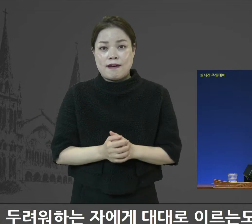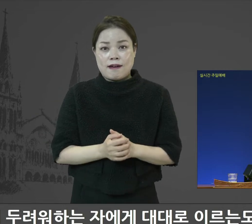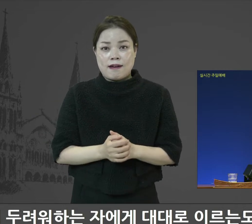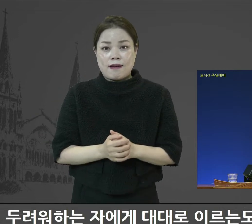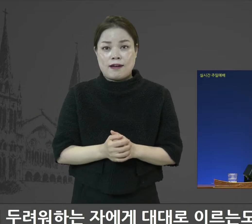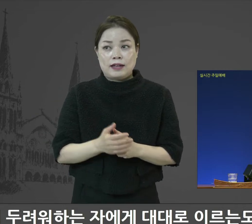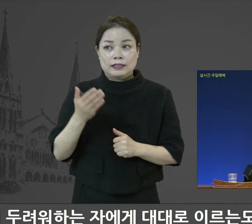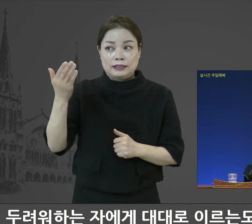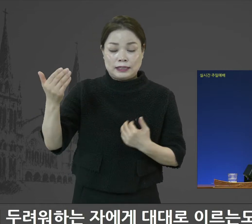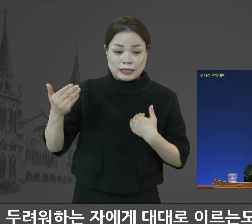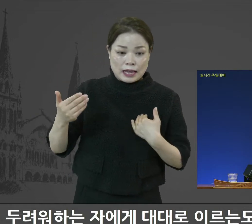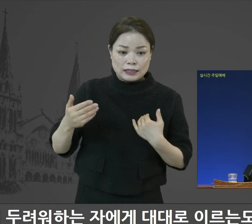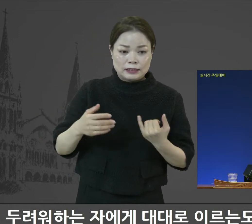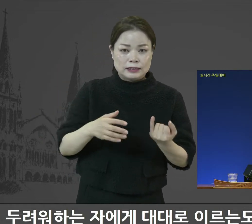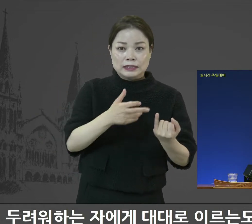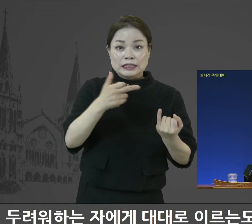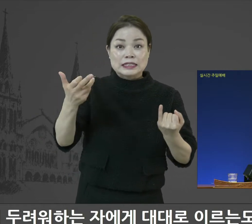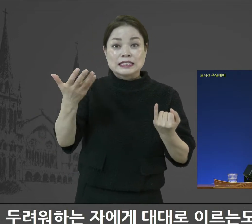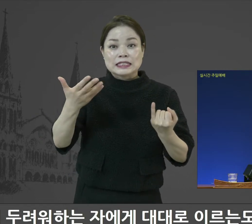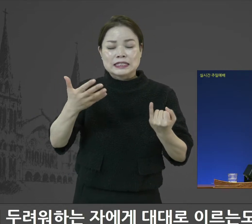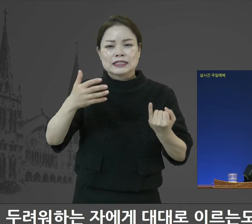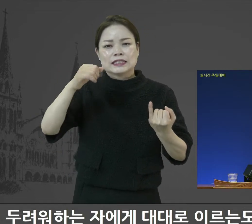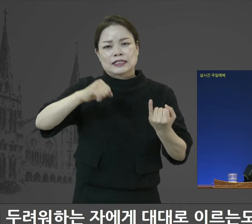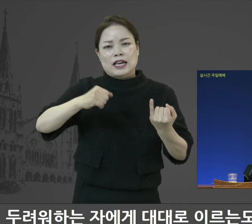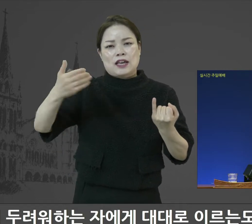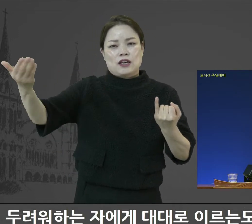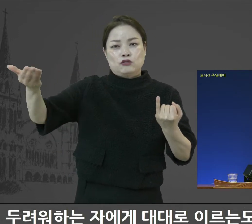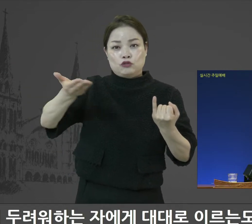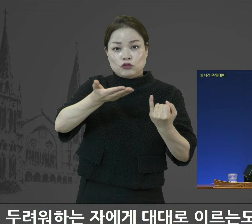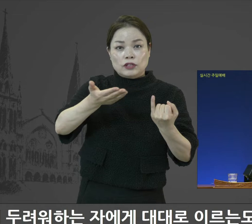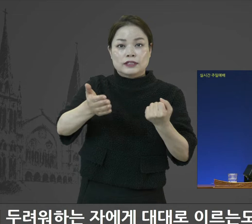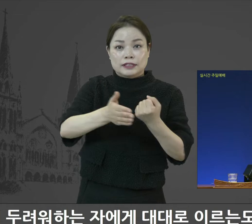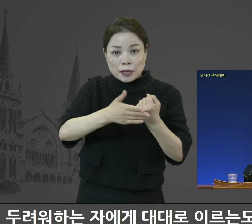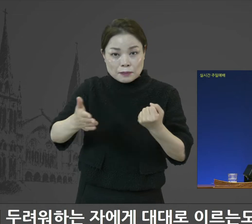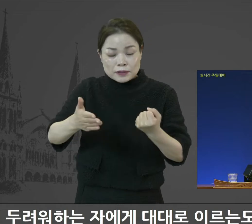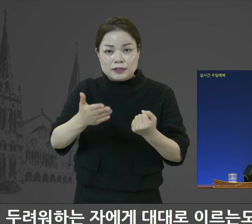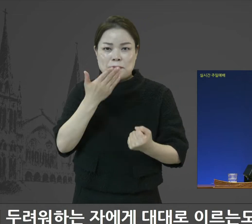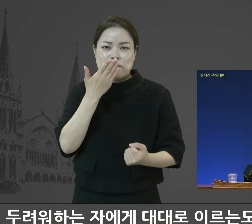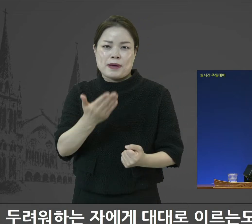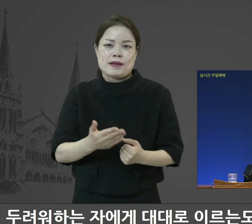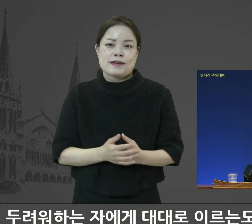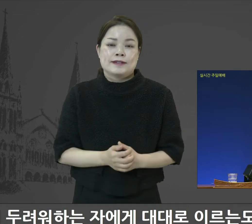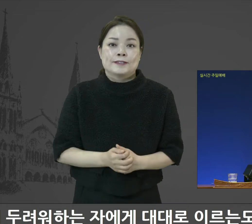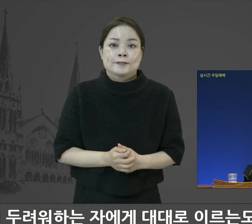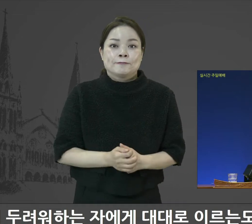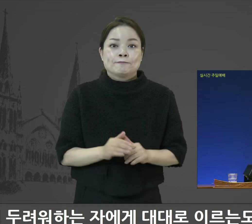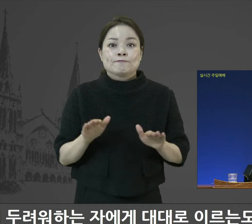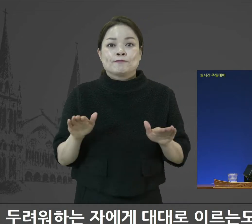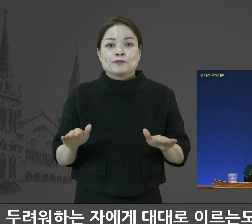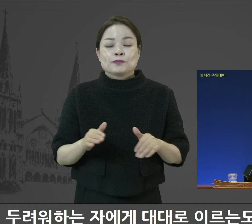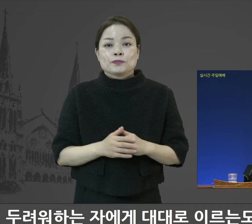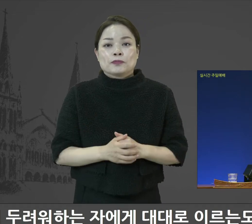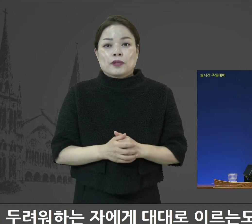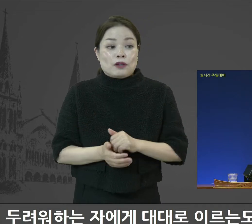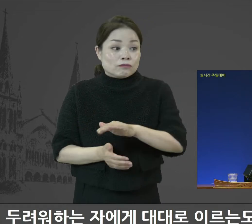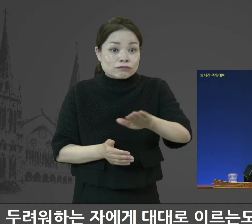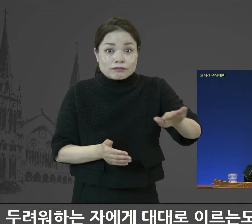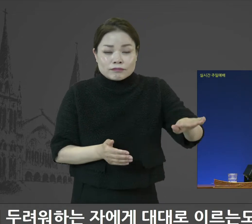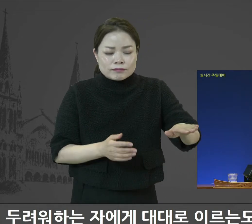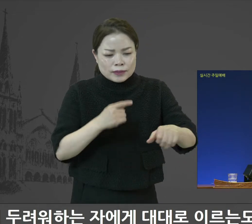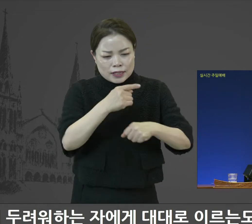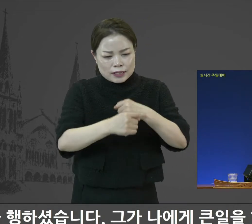나에게 큰 일을 행하셨기 때문이라는 사실이죠. 오늘 우리도 한